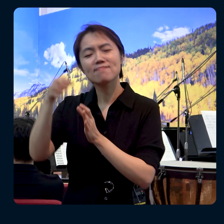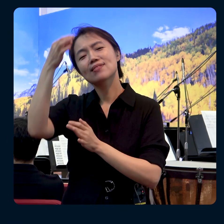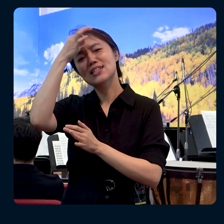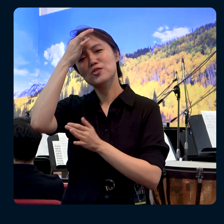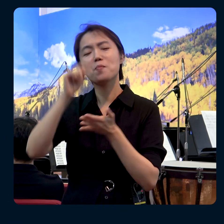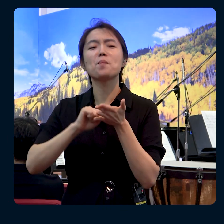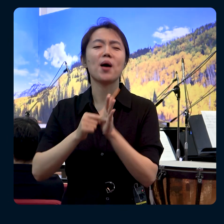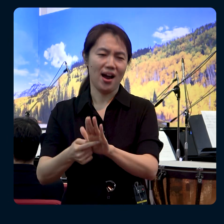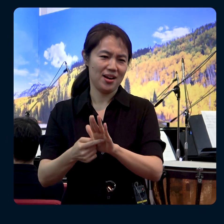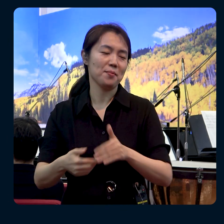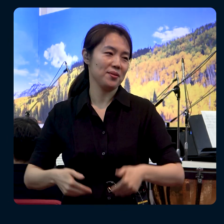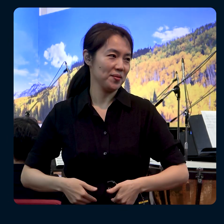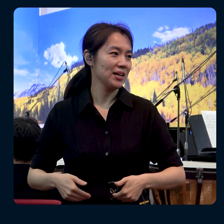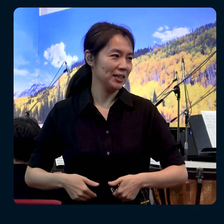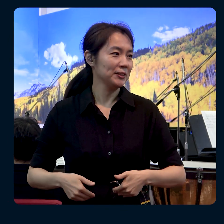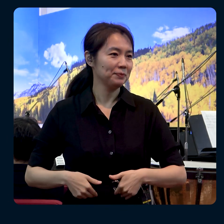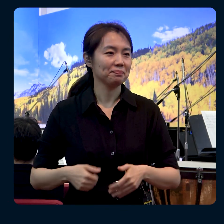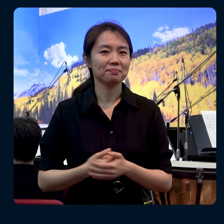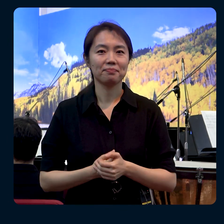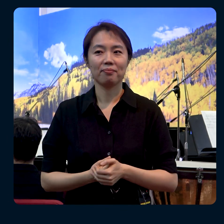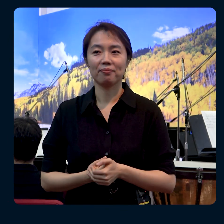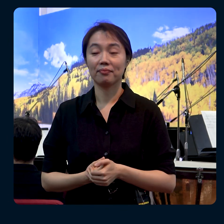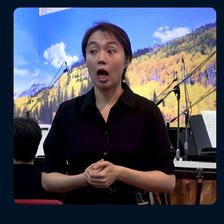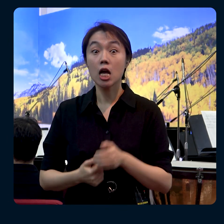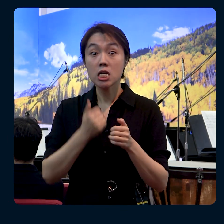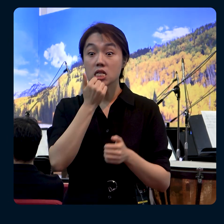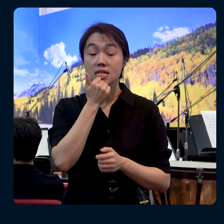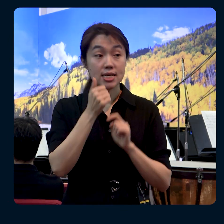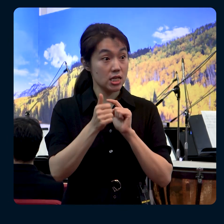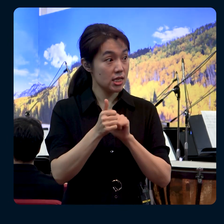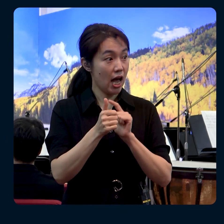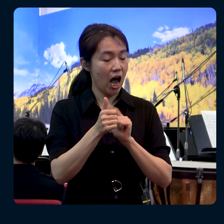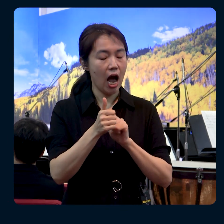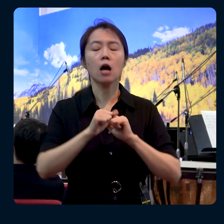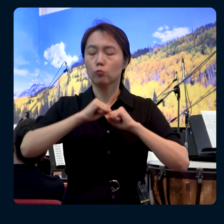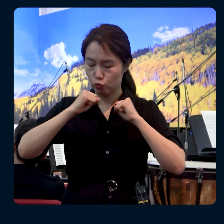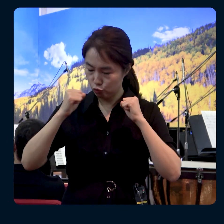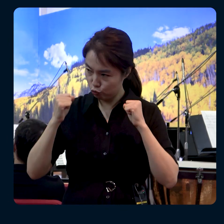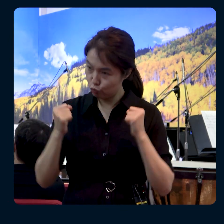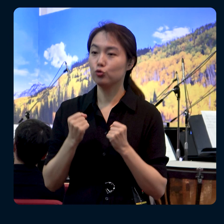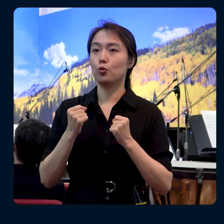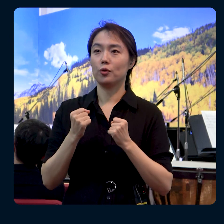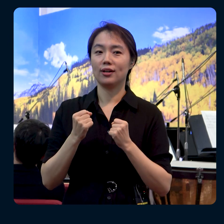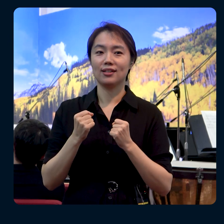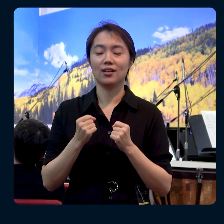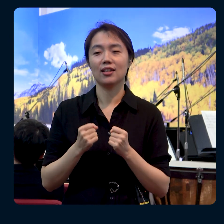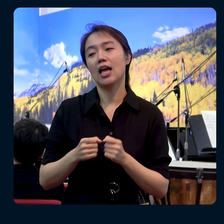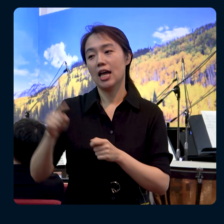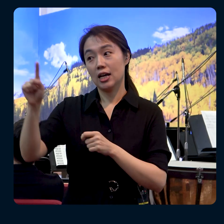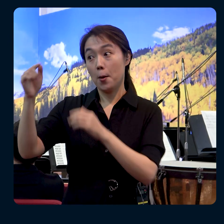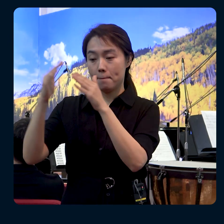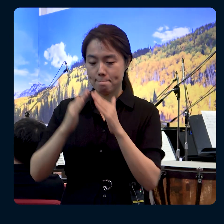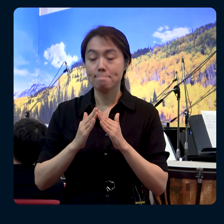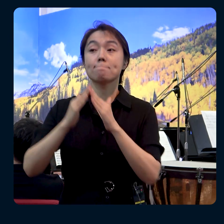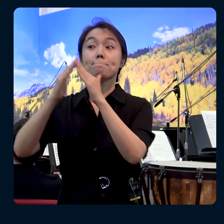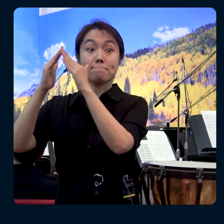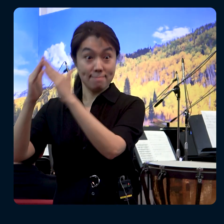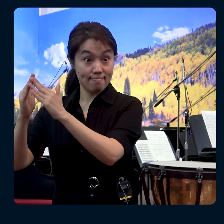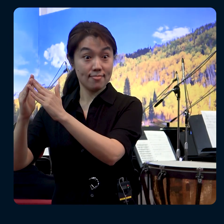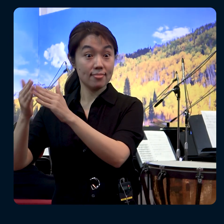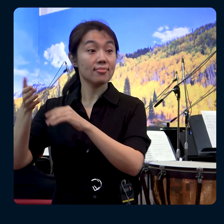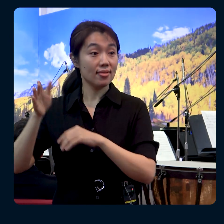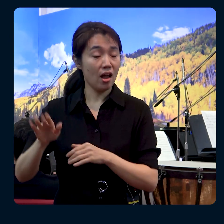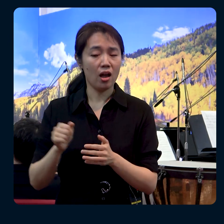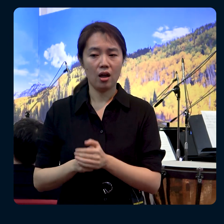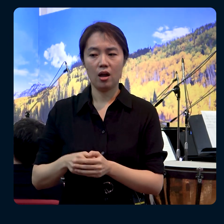그런데 그렇게 순종이라는 장기를 발휘해서 일단 브엘세바에 올라갔는데, 그것은요, 아버지